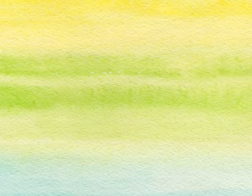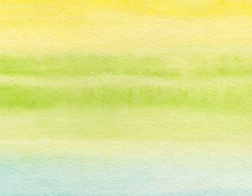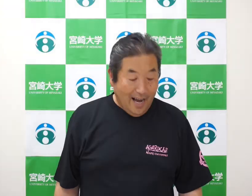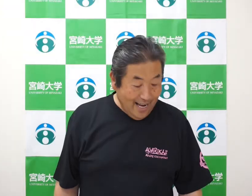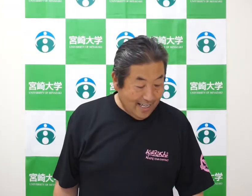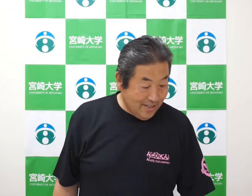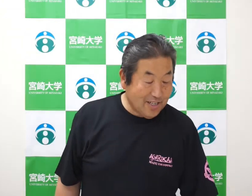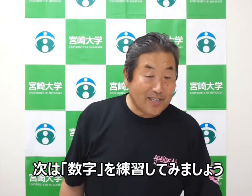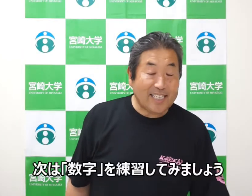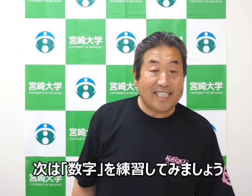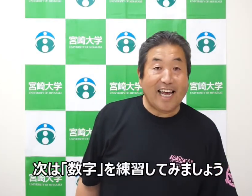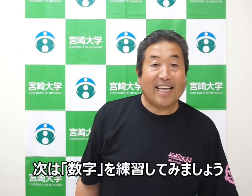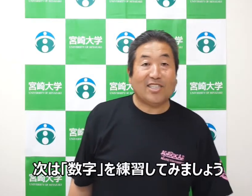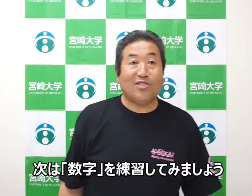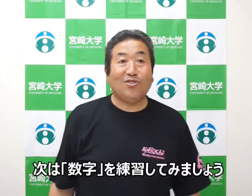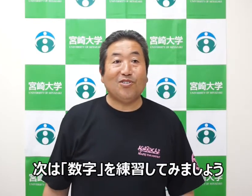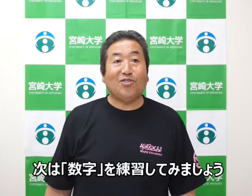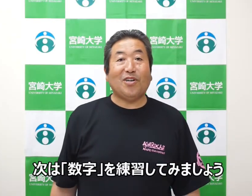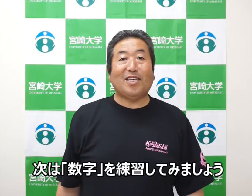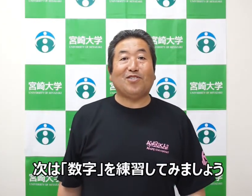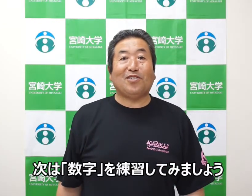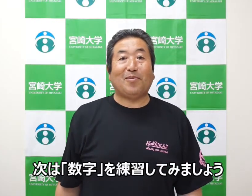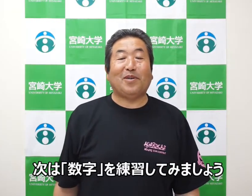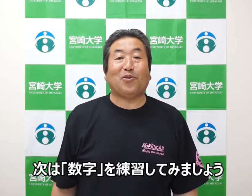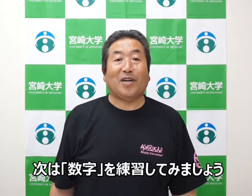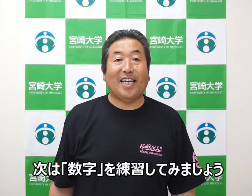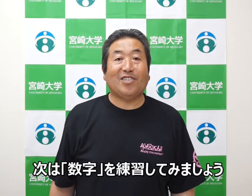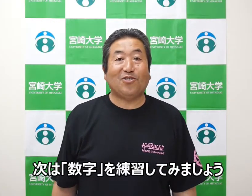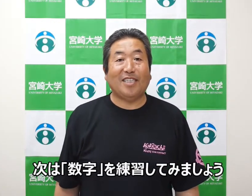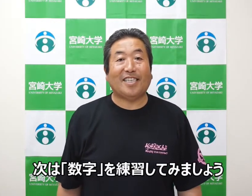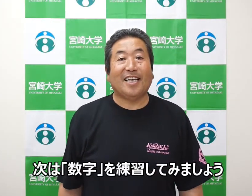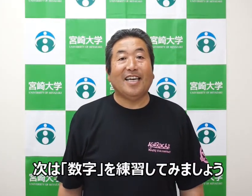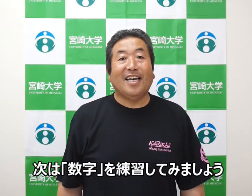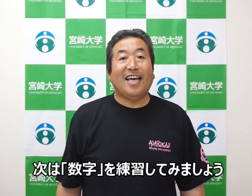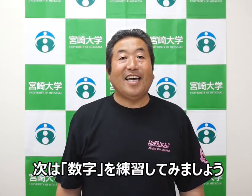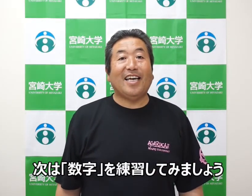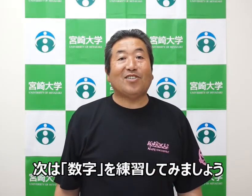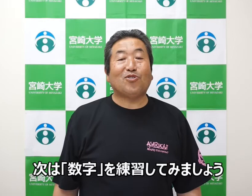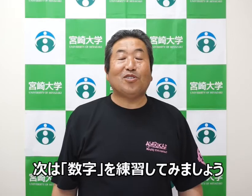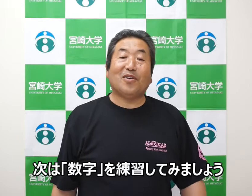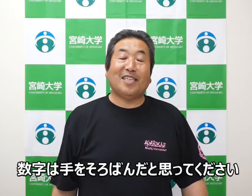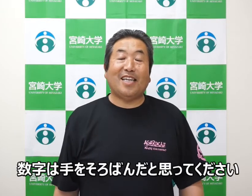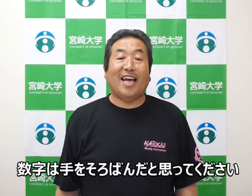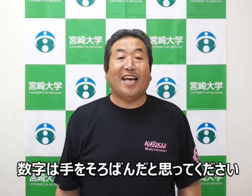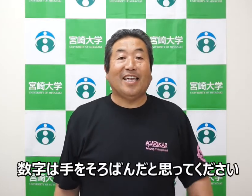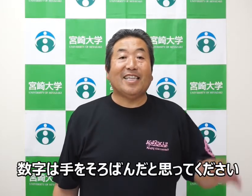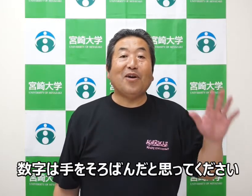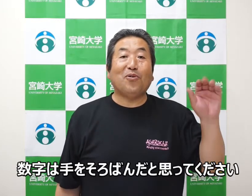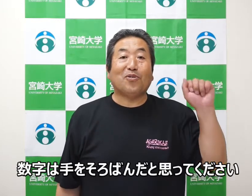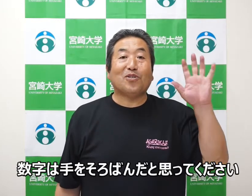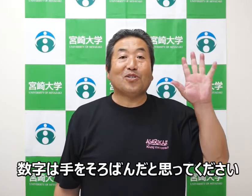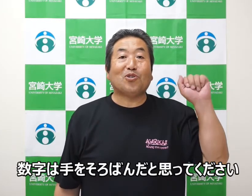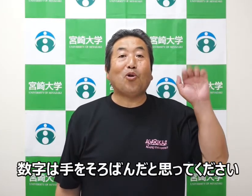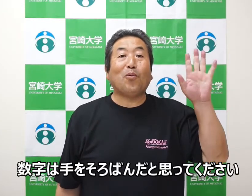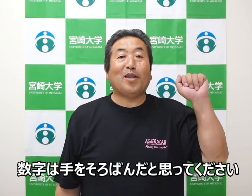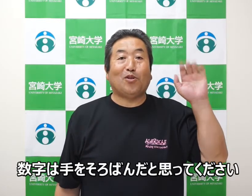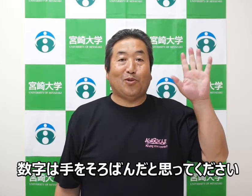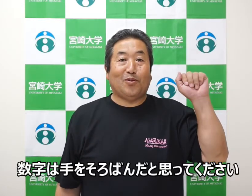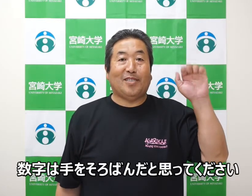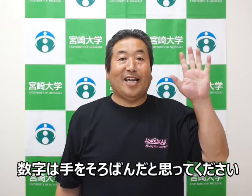はい、次はですね、数字を練習してみましょうかね。数字です。数字はですね、手をそろばんと持ってください。一